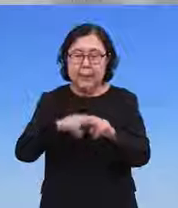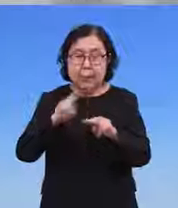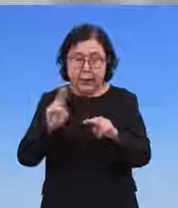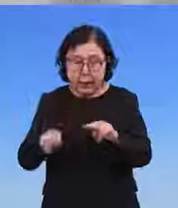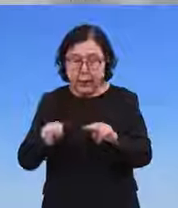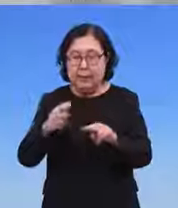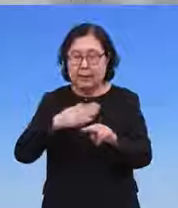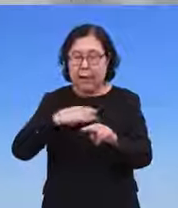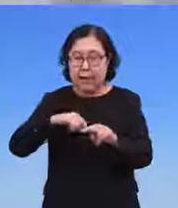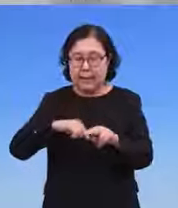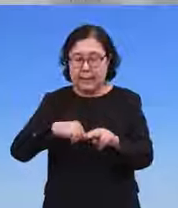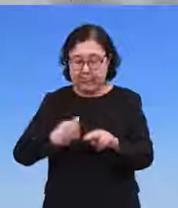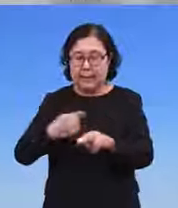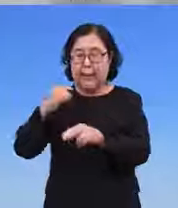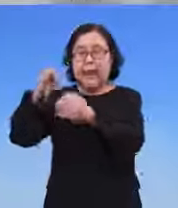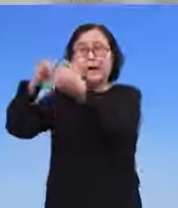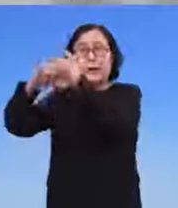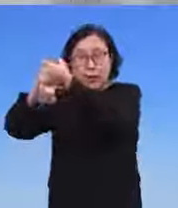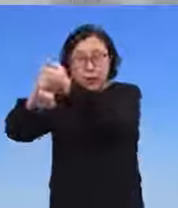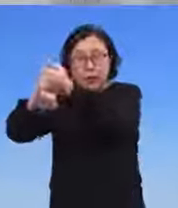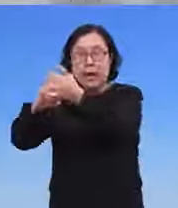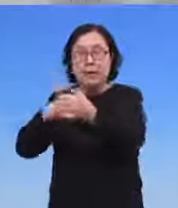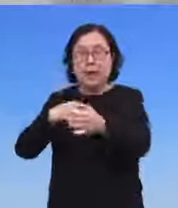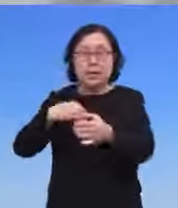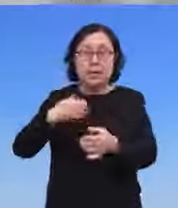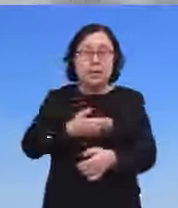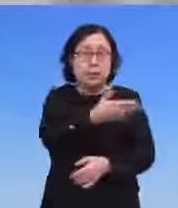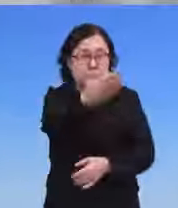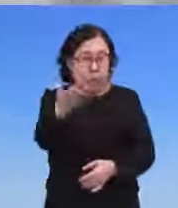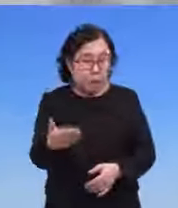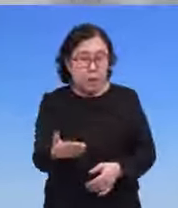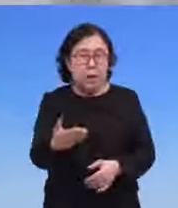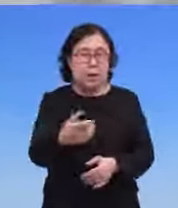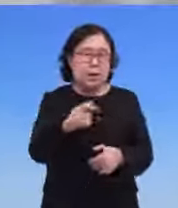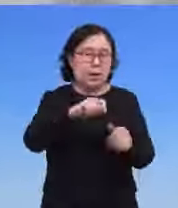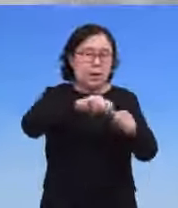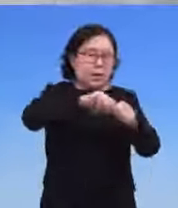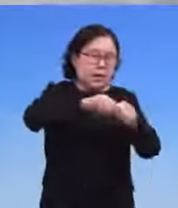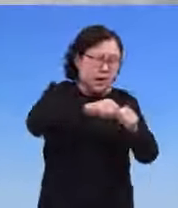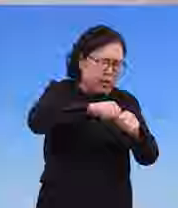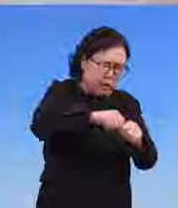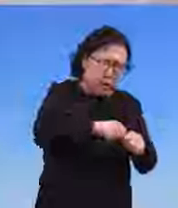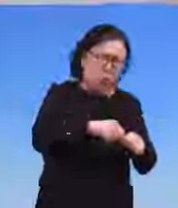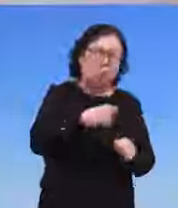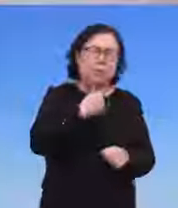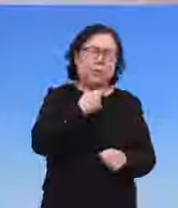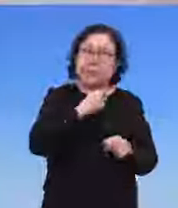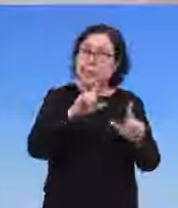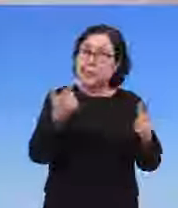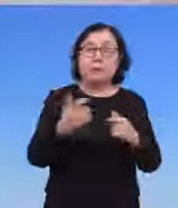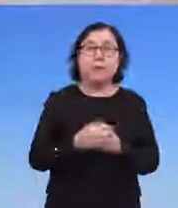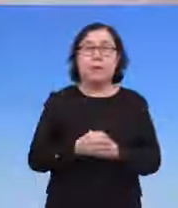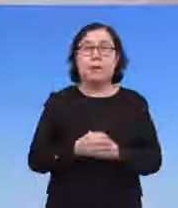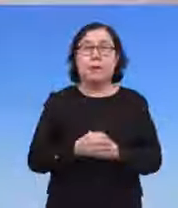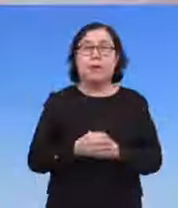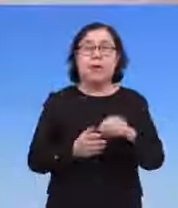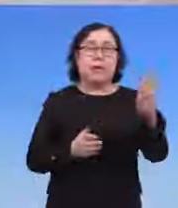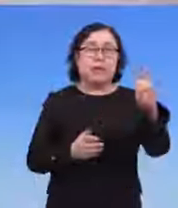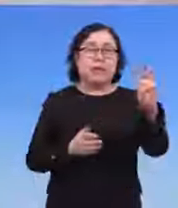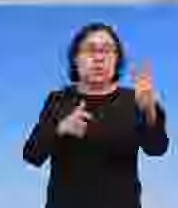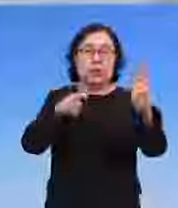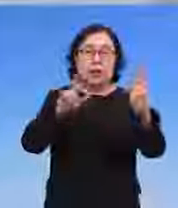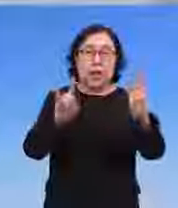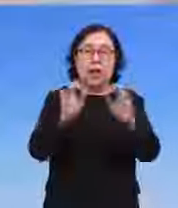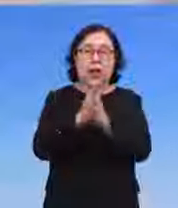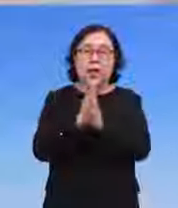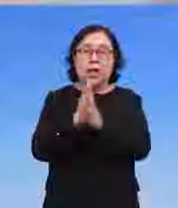드린 약속이고요. 이걸 여러분에게 강요할 생각이 추호도 없습니다. 저는 믿습니다. 확실히 믿습니다. 이제 앞으로 올 연말까지